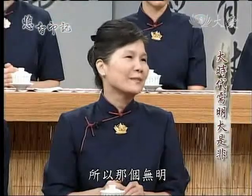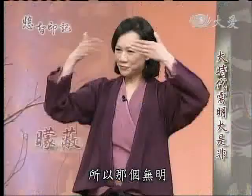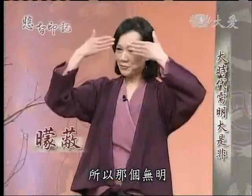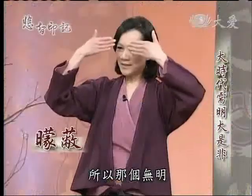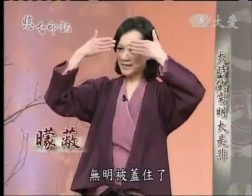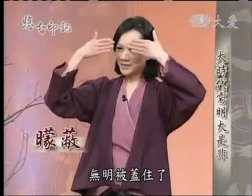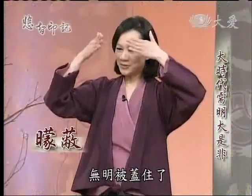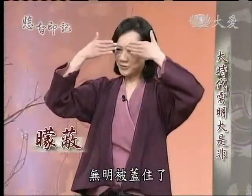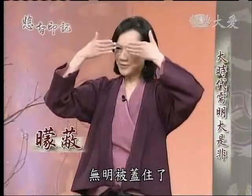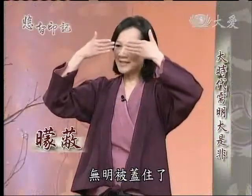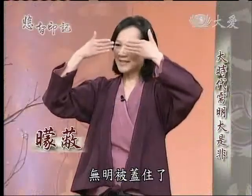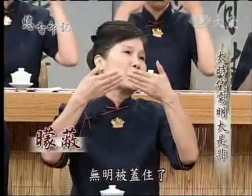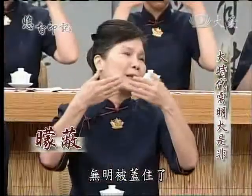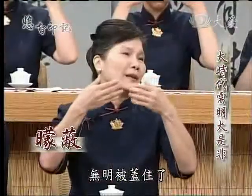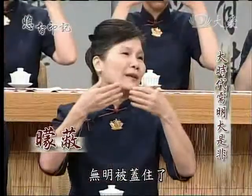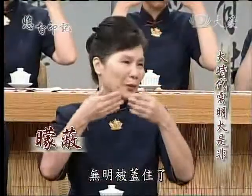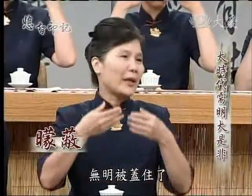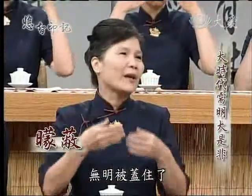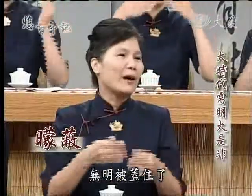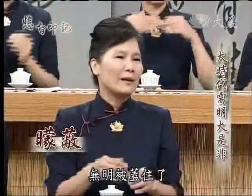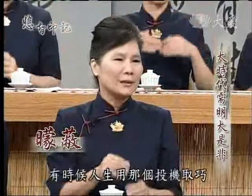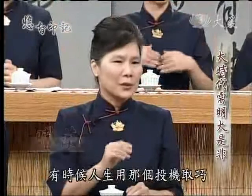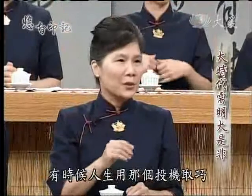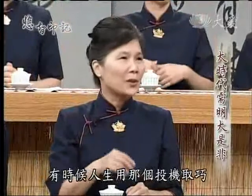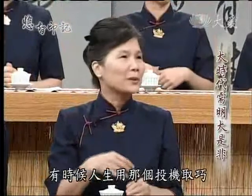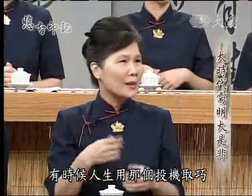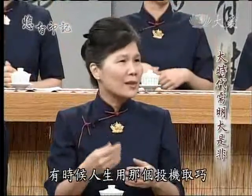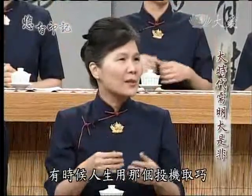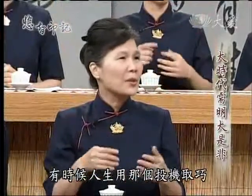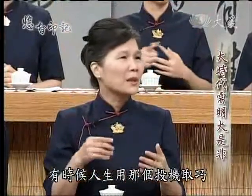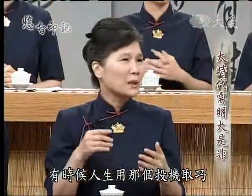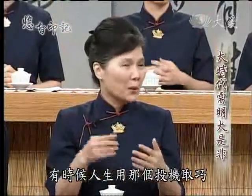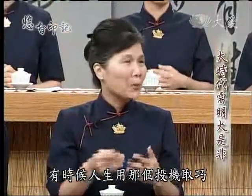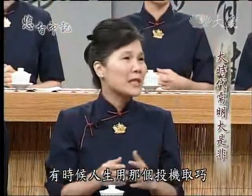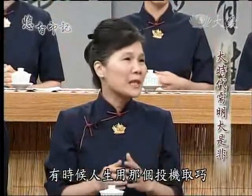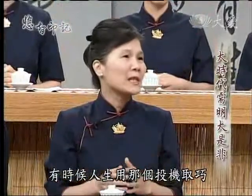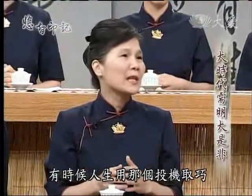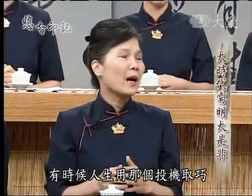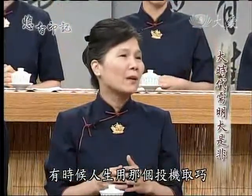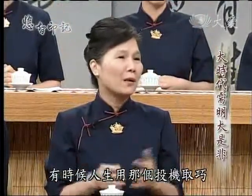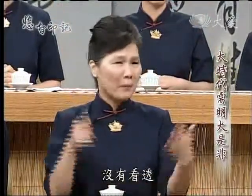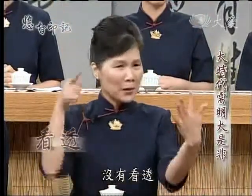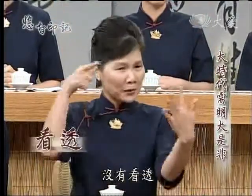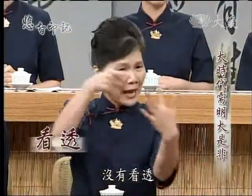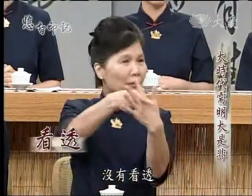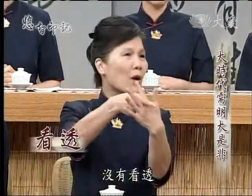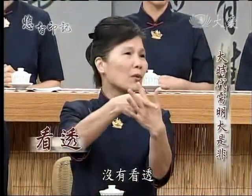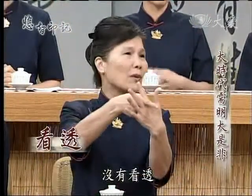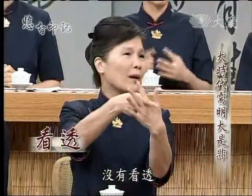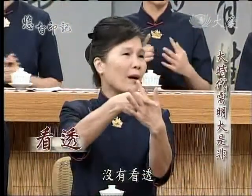无名， 无名被盖住了，对， 所以 有时候人生用那个投机取巧，没有参透， 看透，